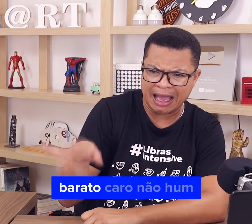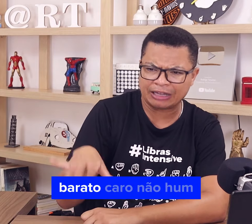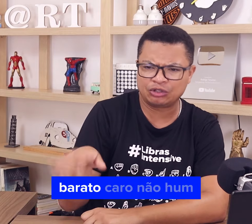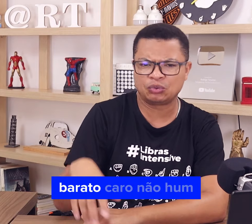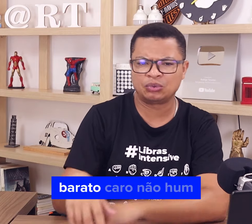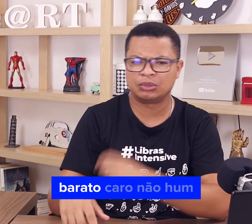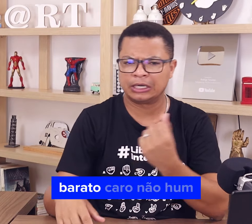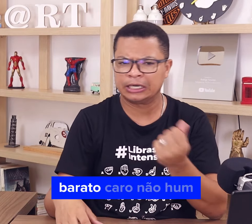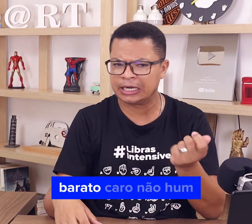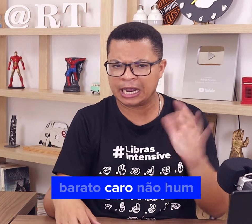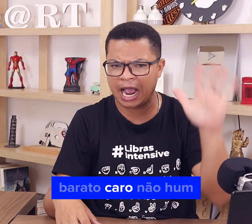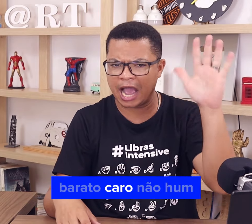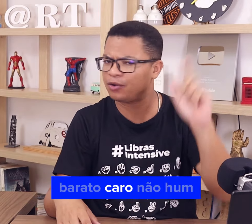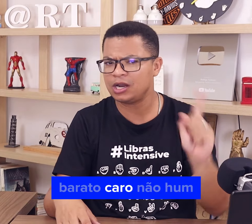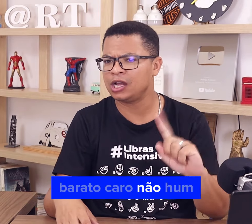Barato. Caro não.